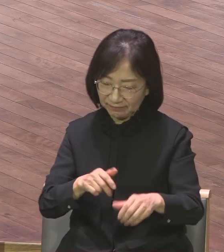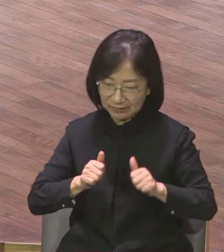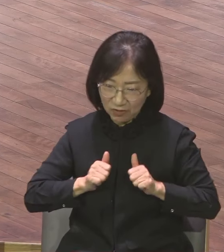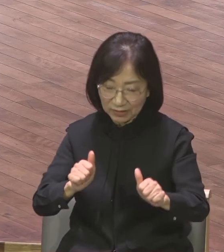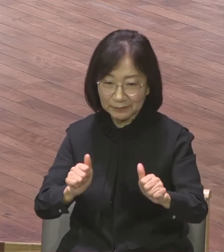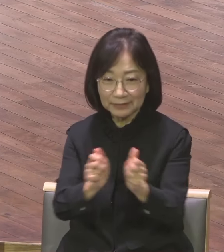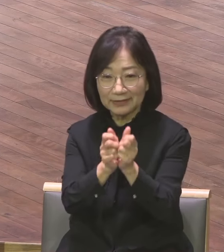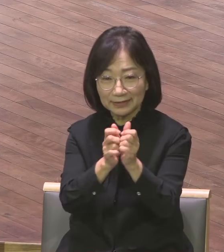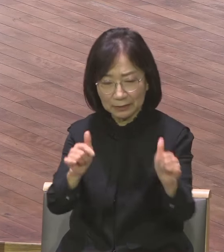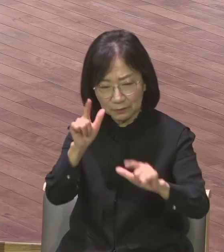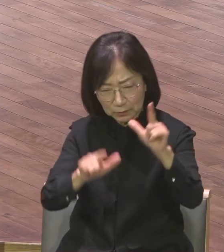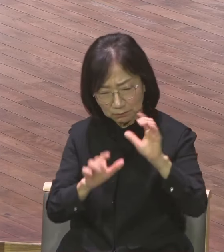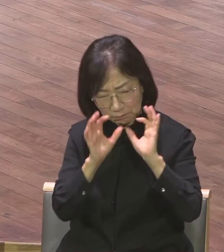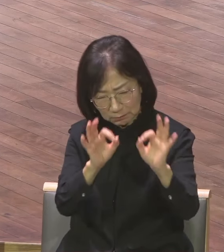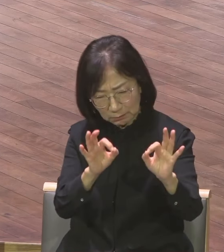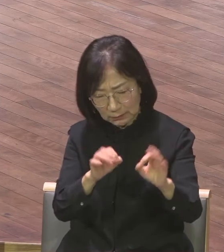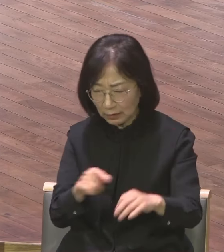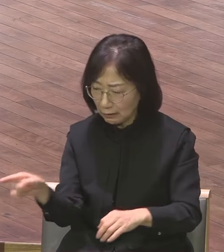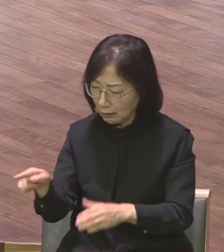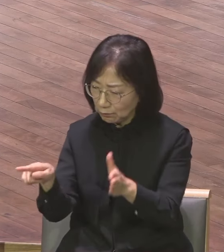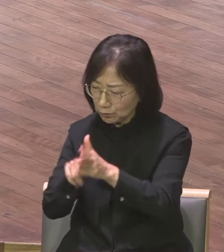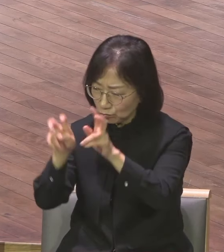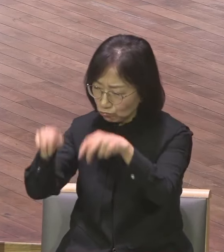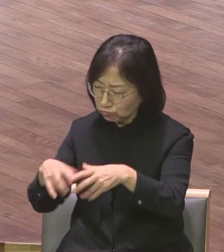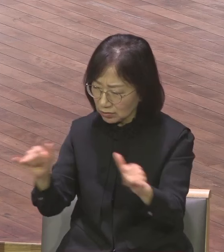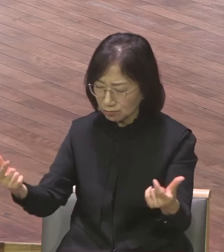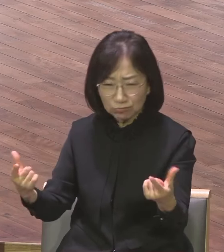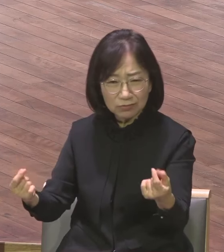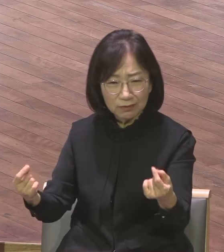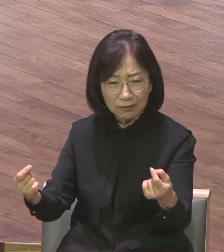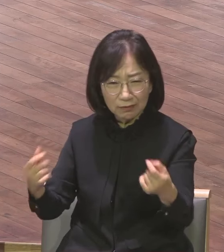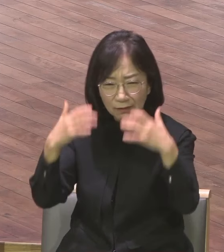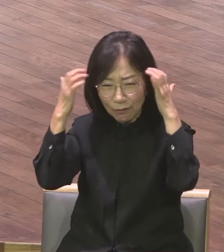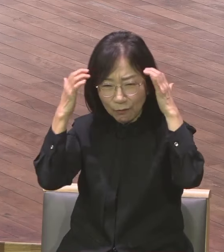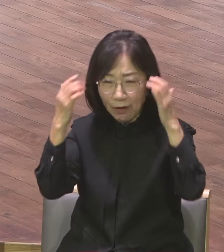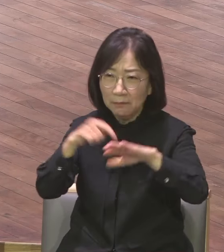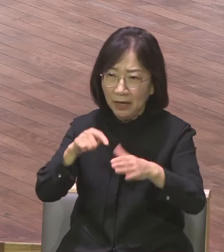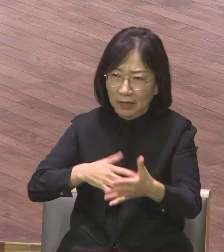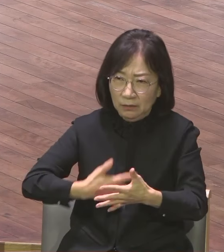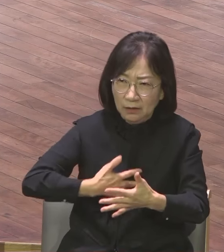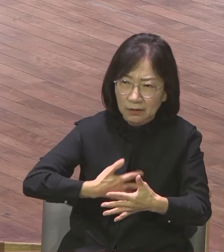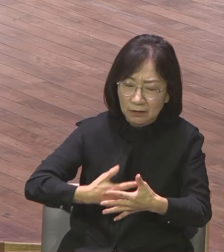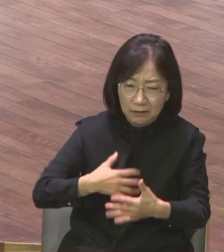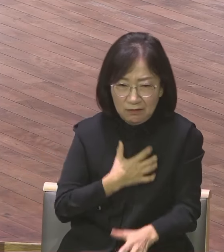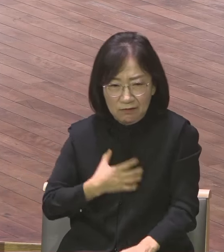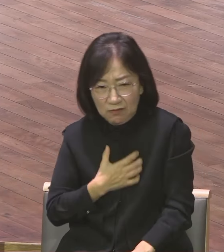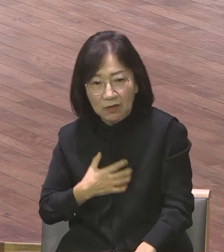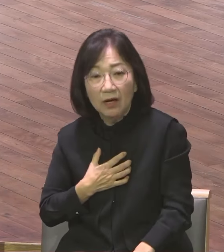다른 종교인들 겪는 거 똑같이 고생하고 있습니다. 똑같이 불안한 가운데 살고 있어요.